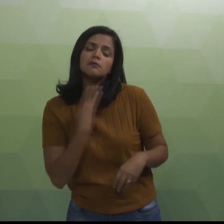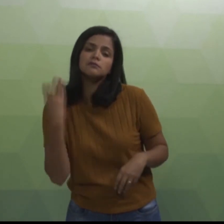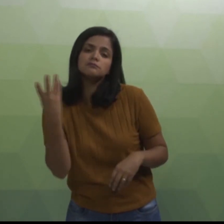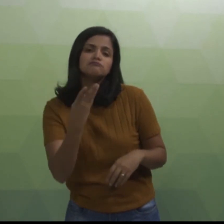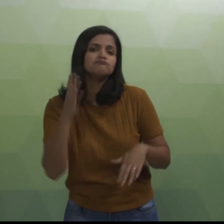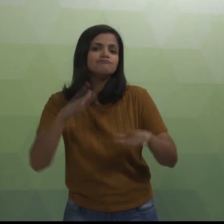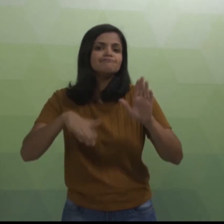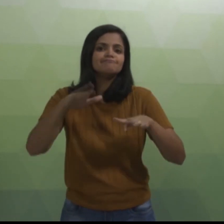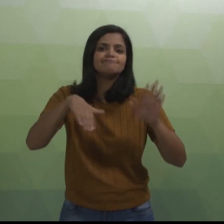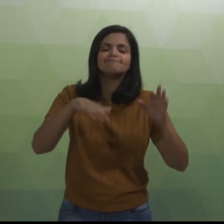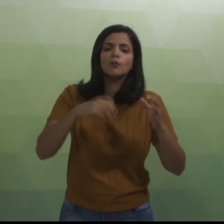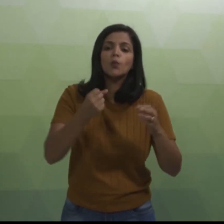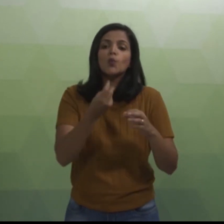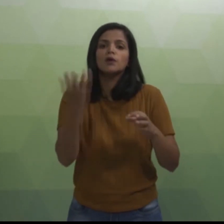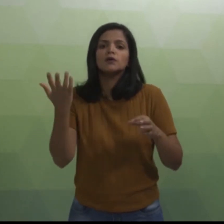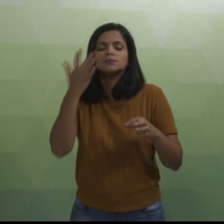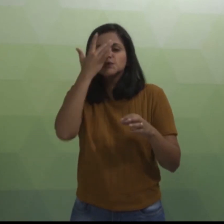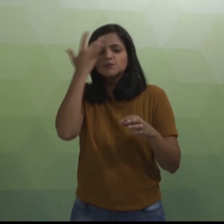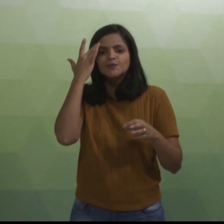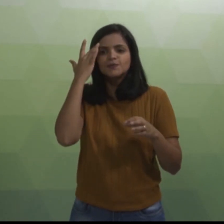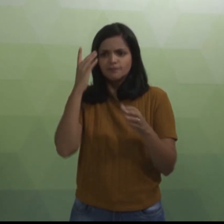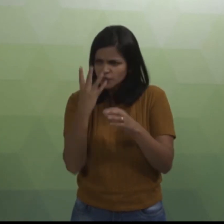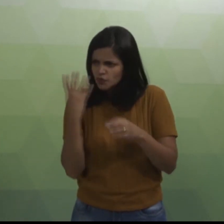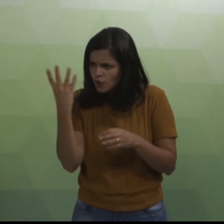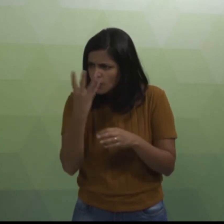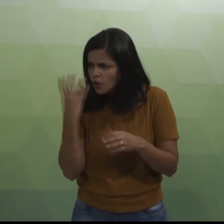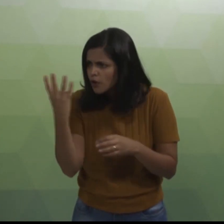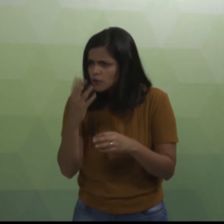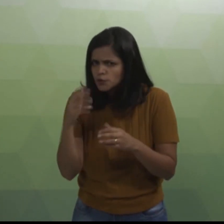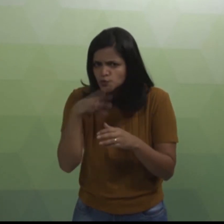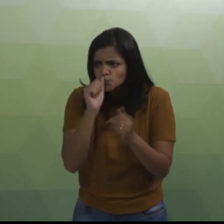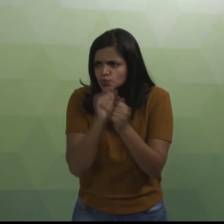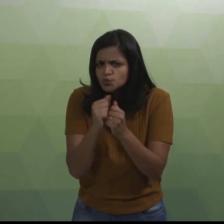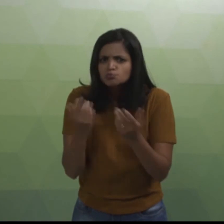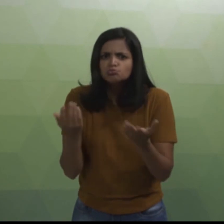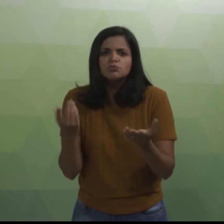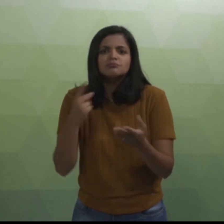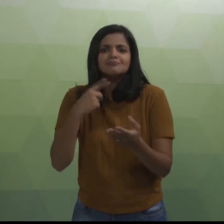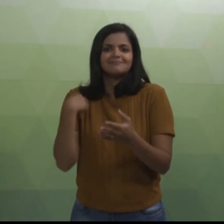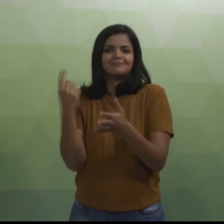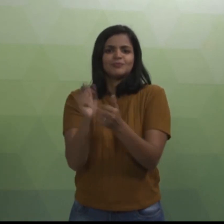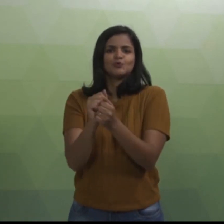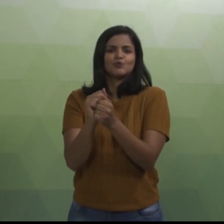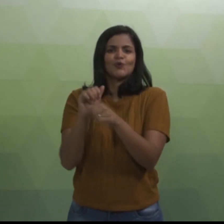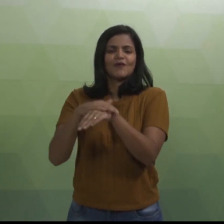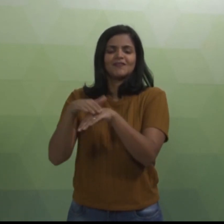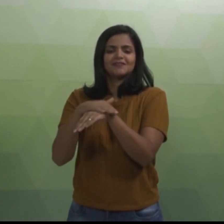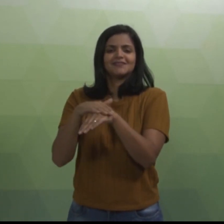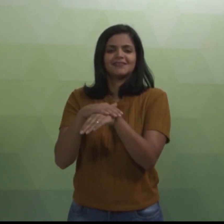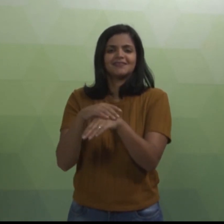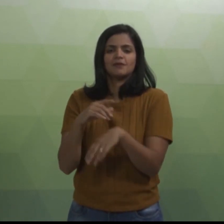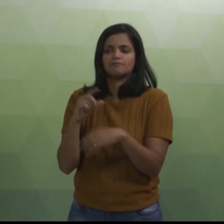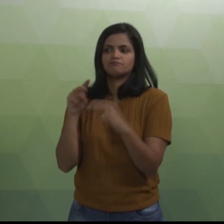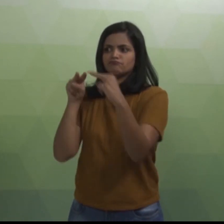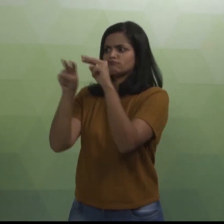quatro. Vai depender da quantidade de pessoas. Nós quatro vamos juntos? Nós quatro vamos